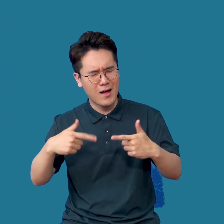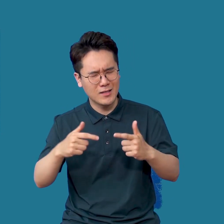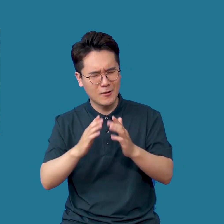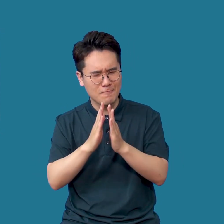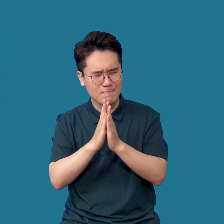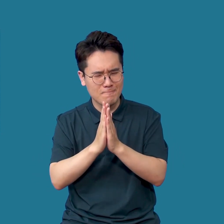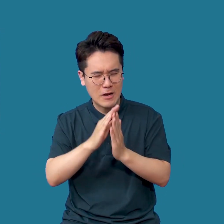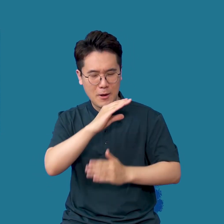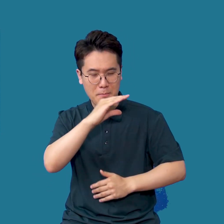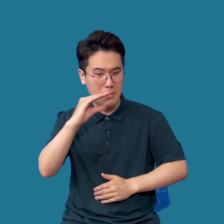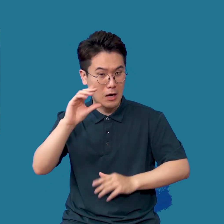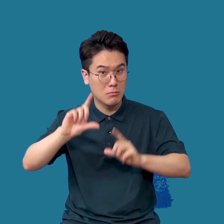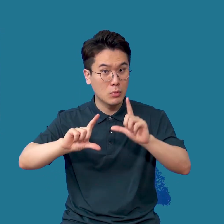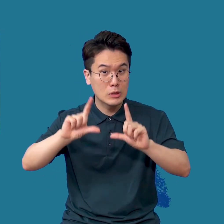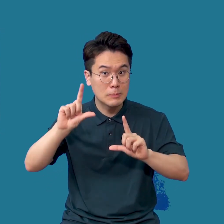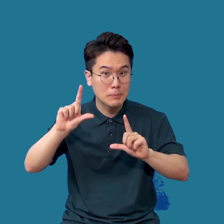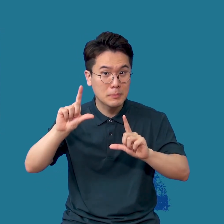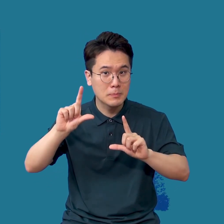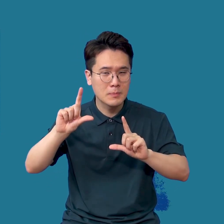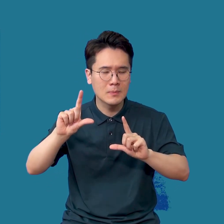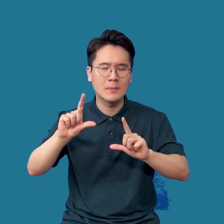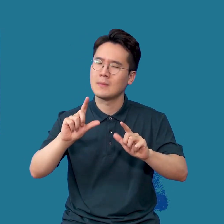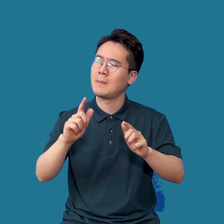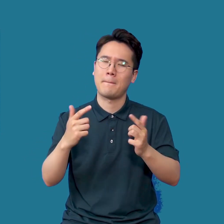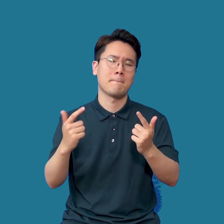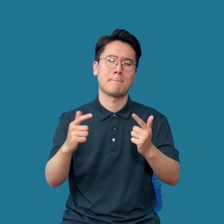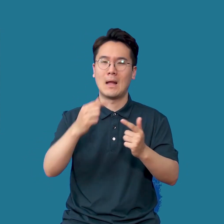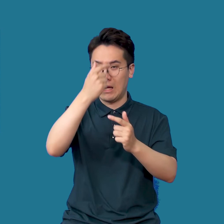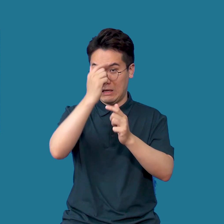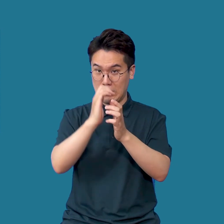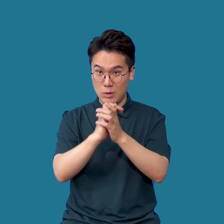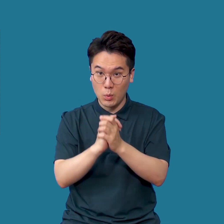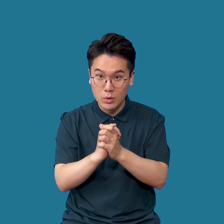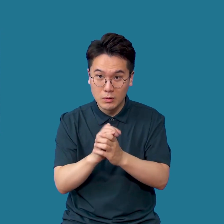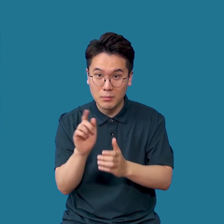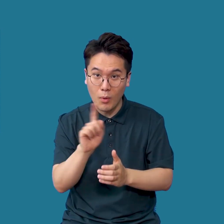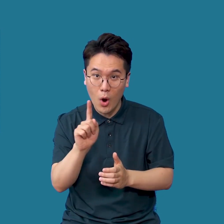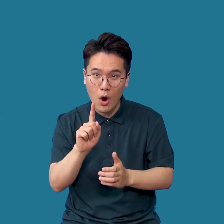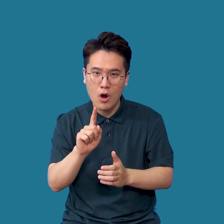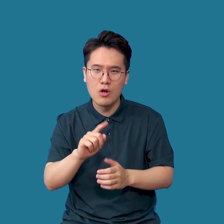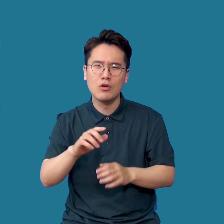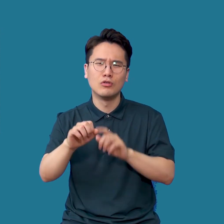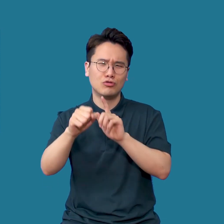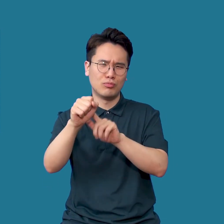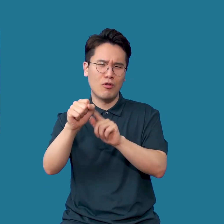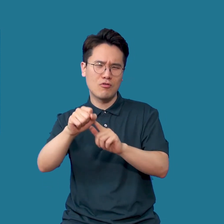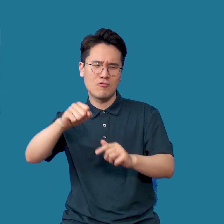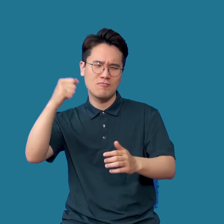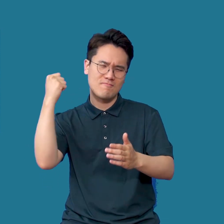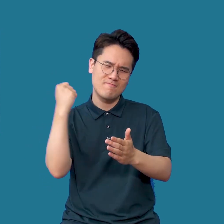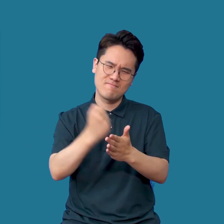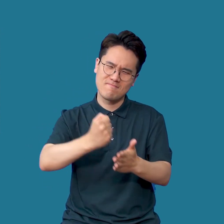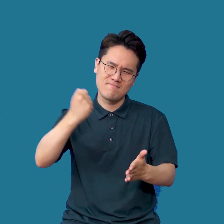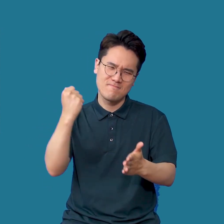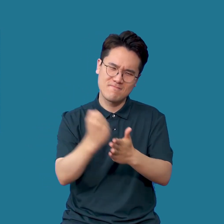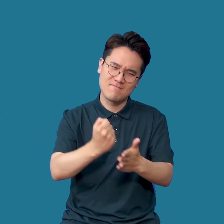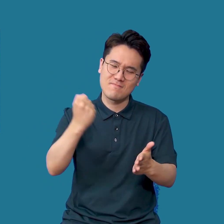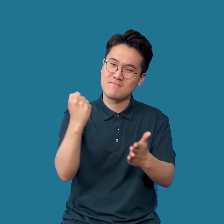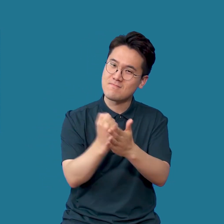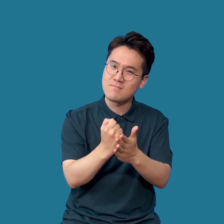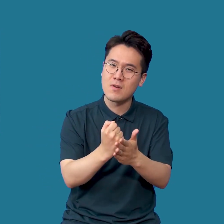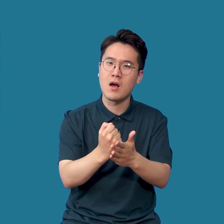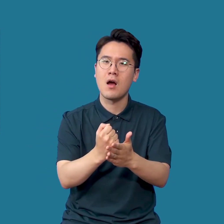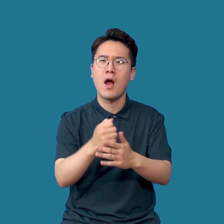기도는 주먹으로 두들기는 것입니다. 내 아버지 가슴을 두들기는 것입니다. 어떻게 이럴 수가 있냐고 두들기는